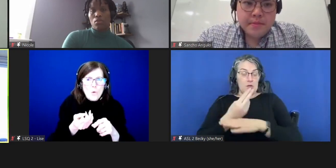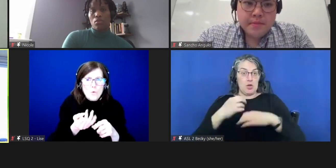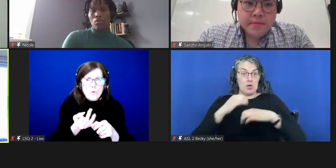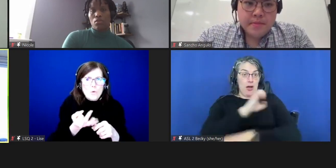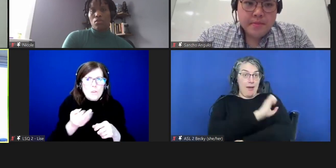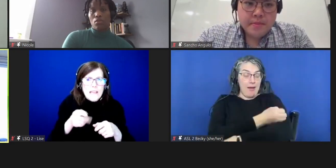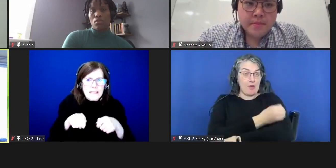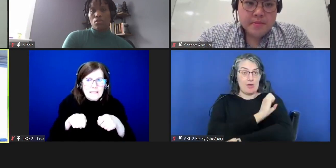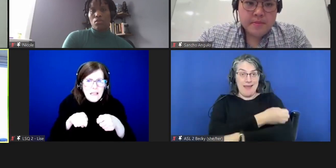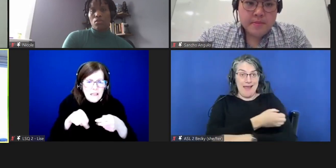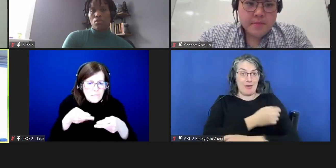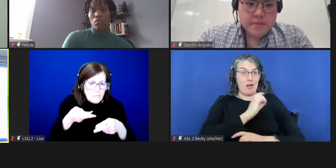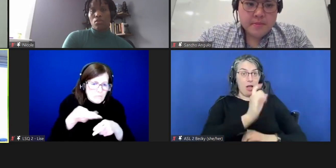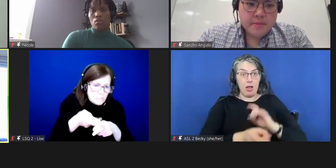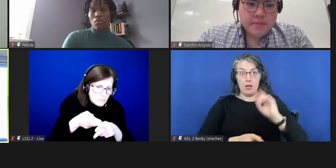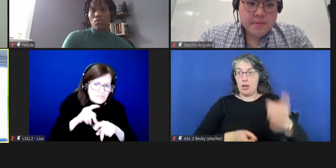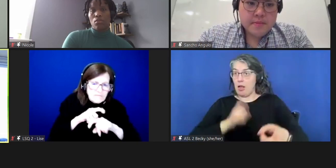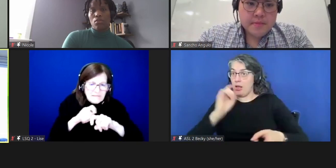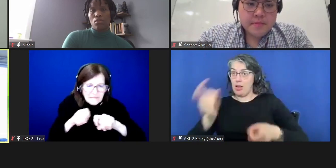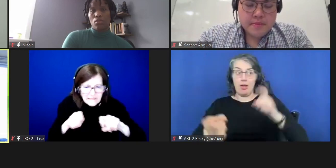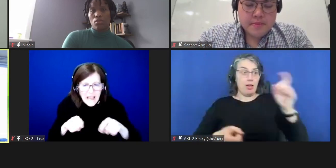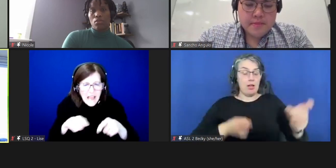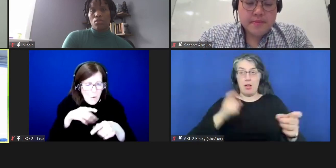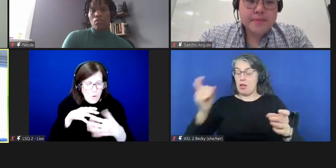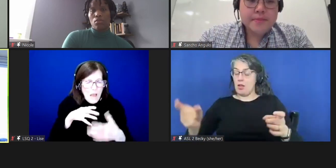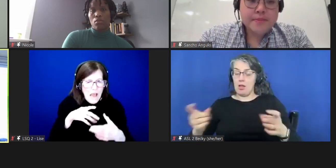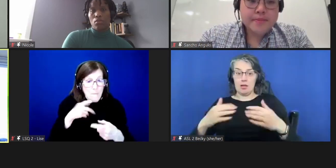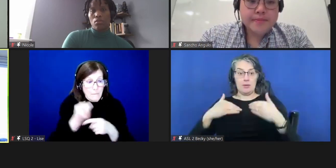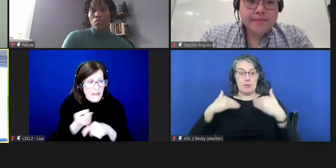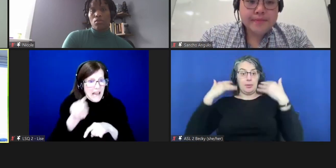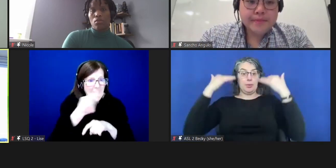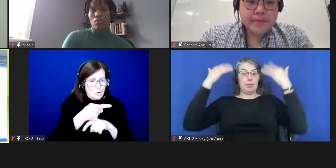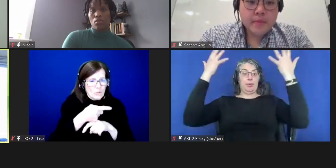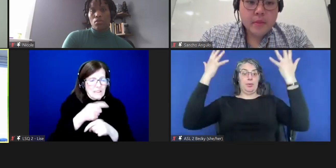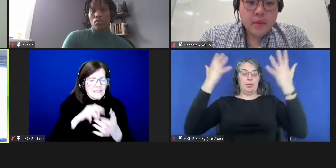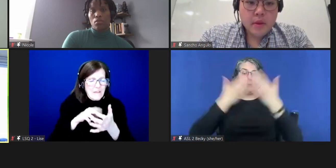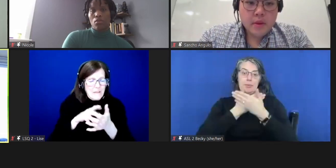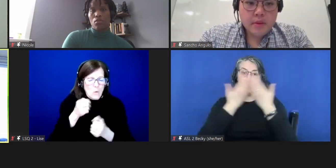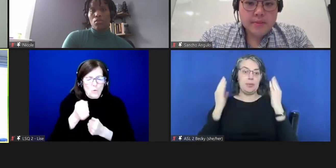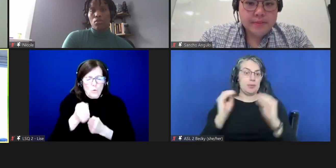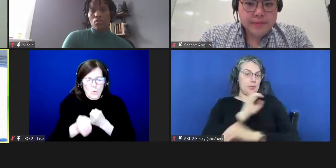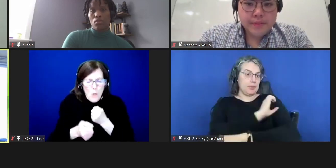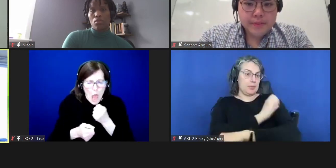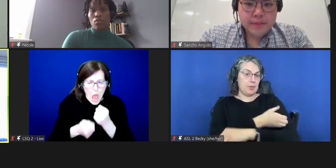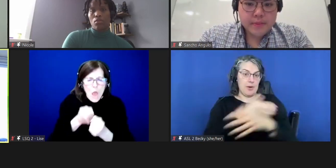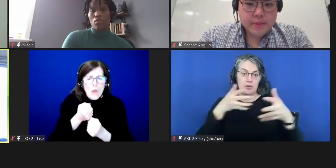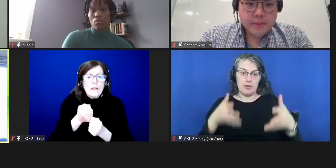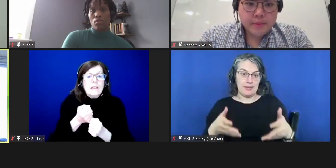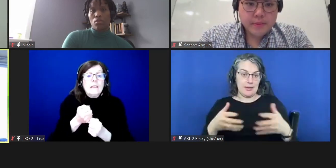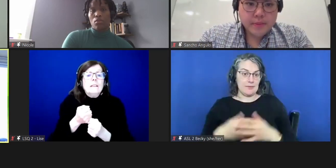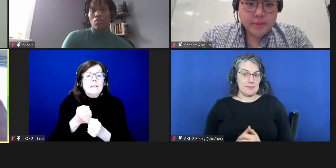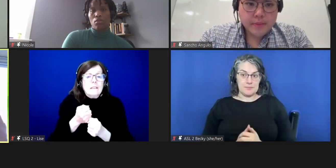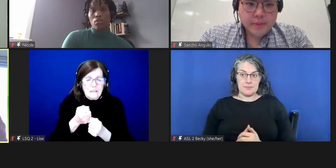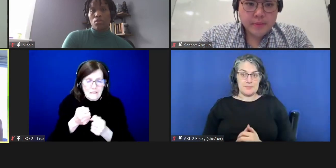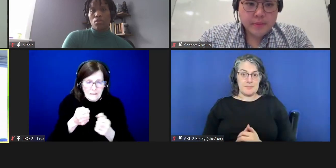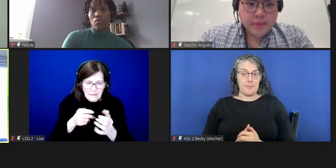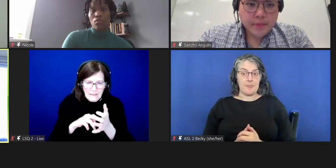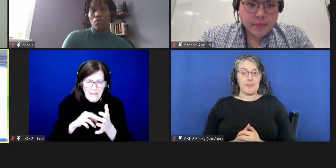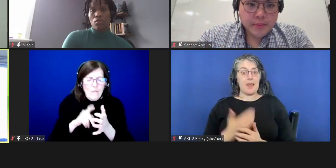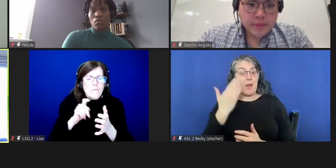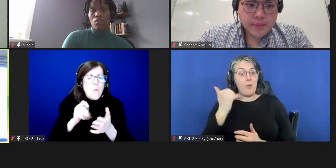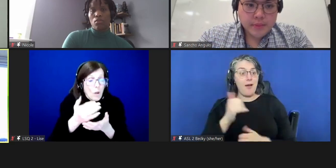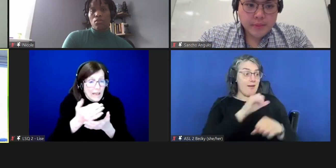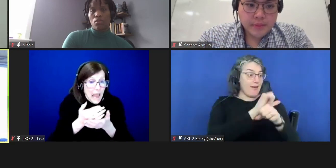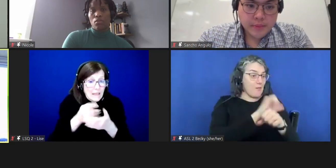et avec la douleur, il faut conserver un certain nombre de cuillères qui sont vos ustensiles de